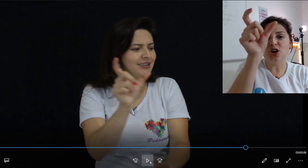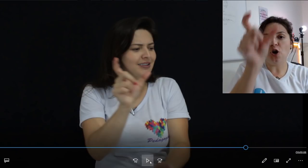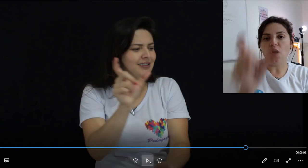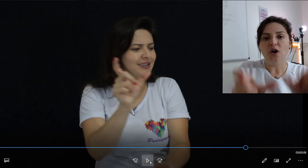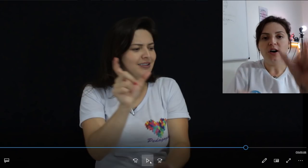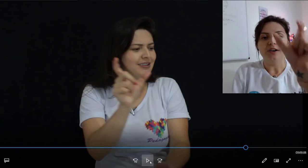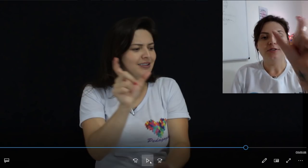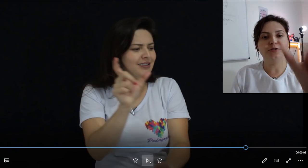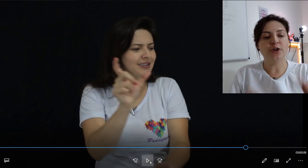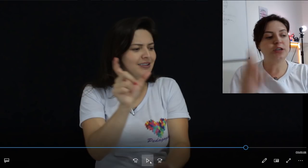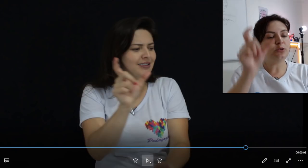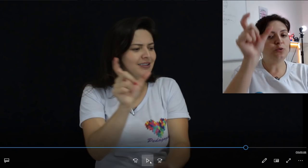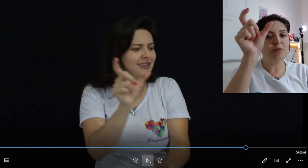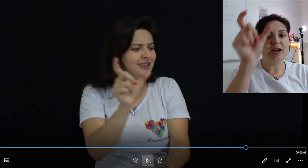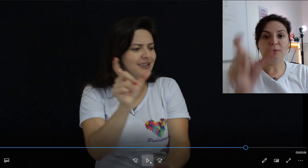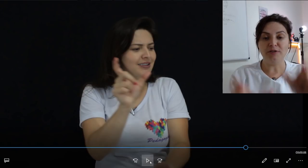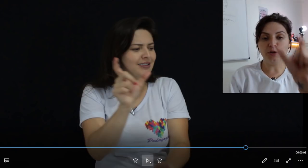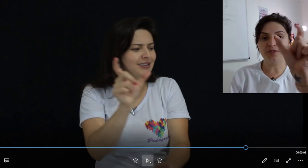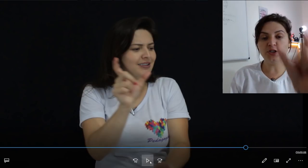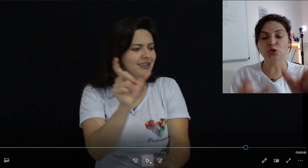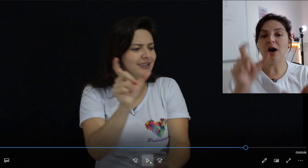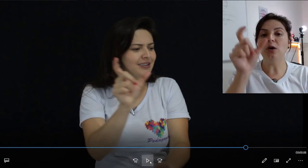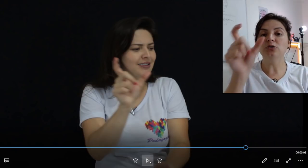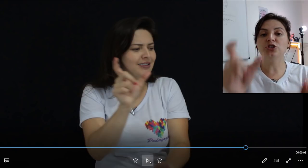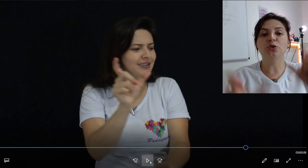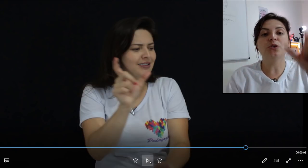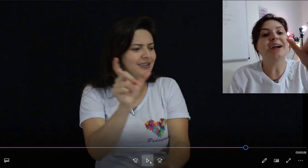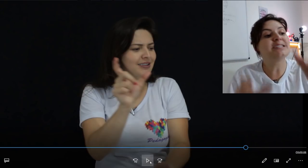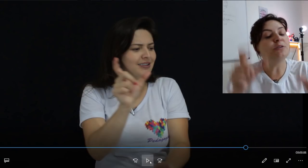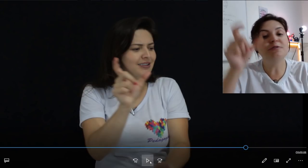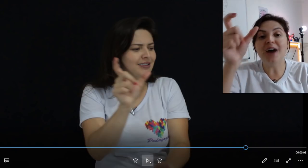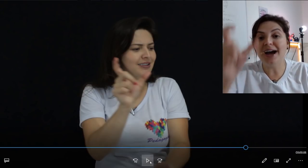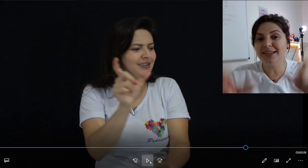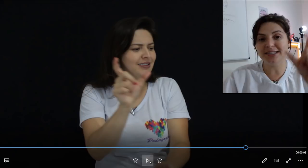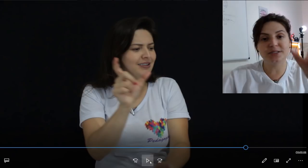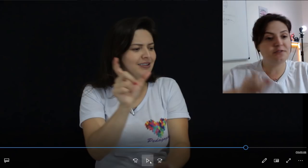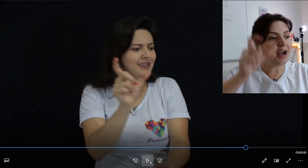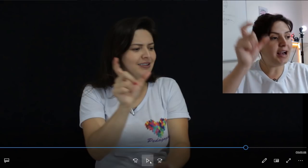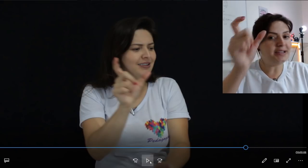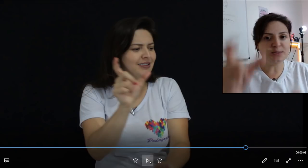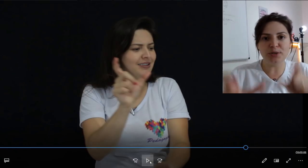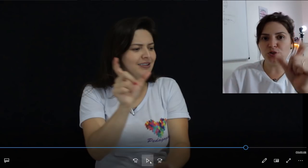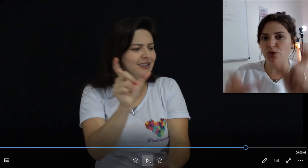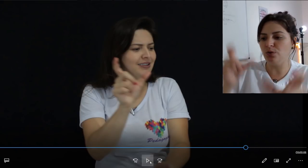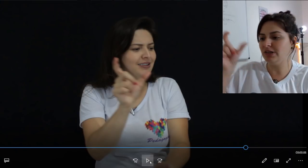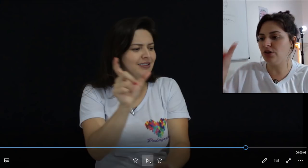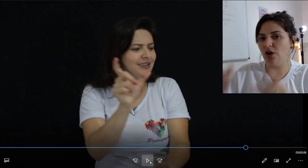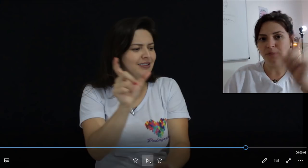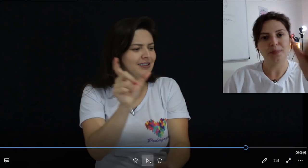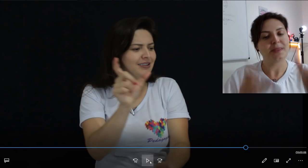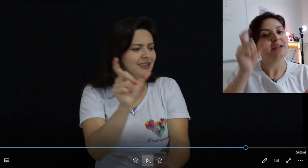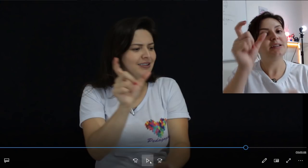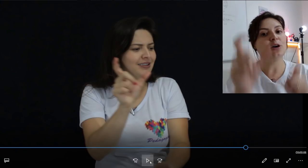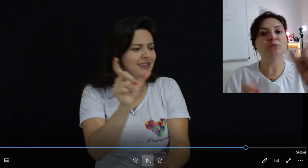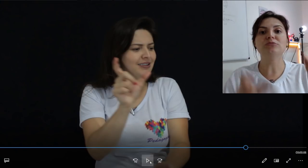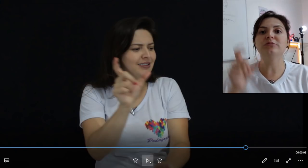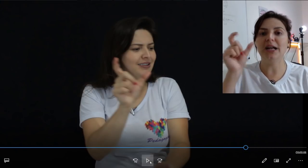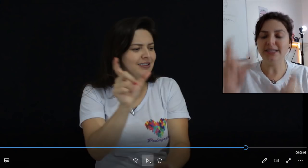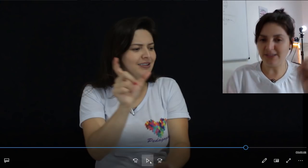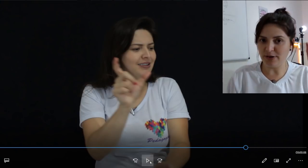ó, é uma forma visual de colocar que são várias pessoas, ó. Então, lá nessa